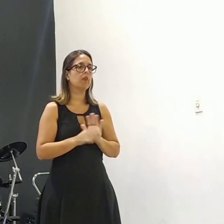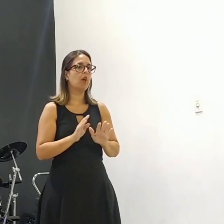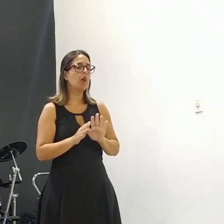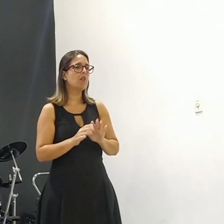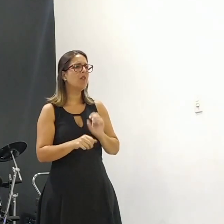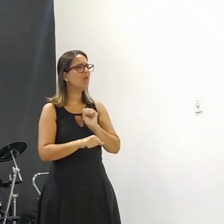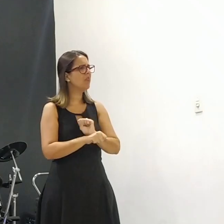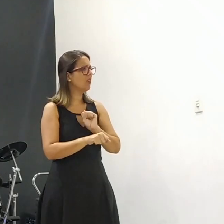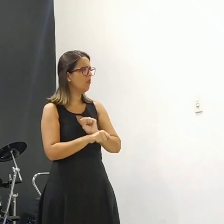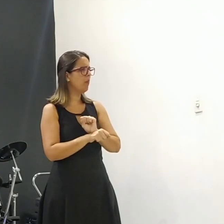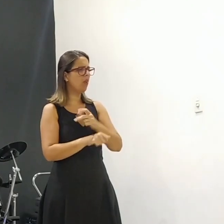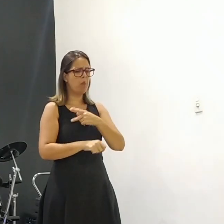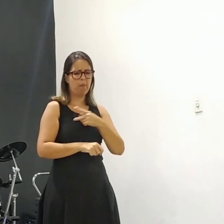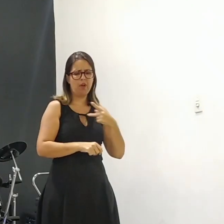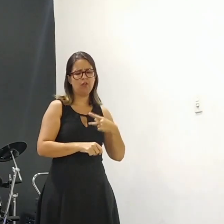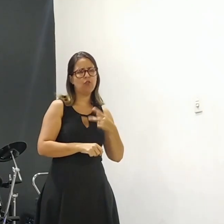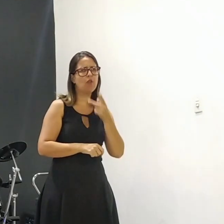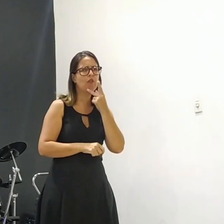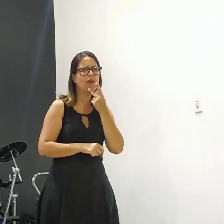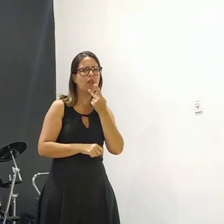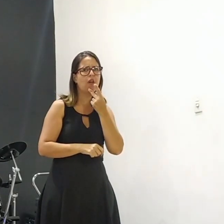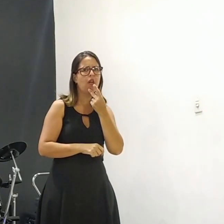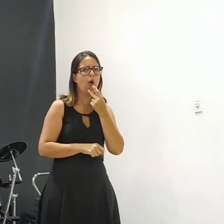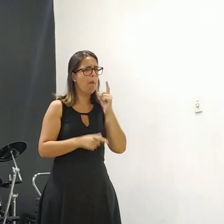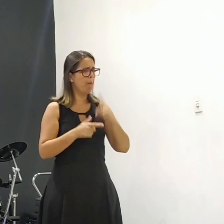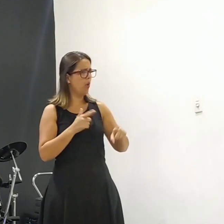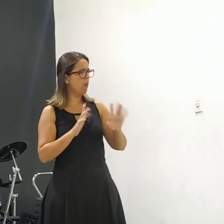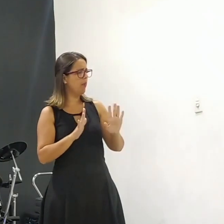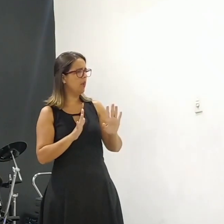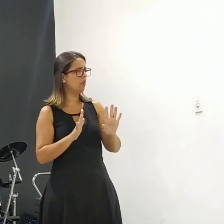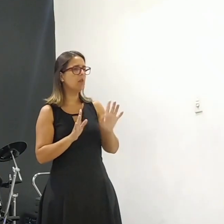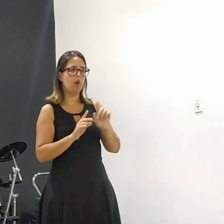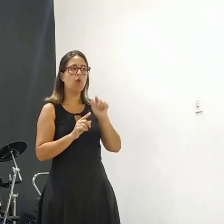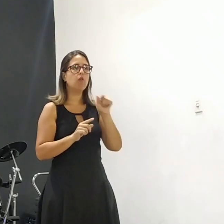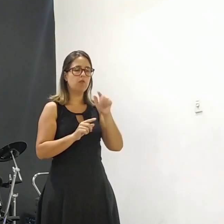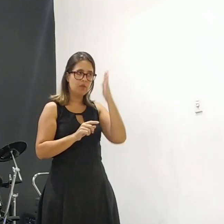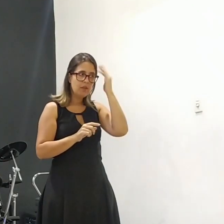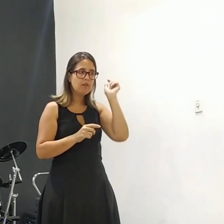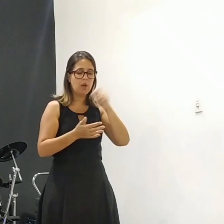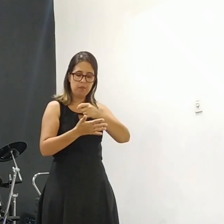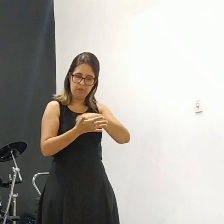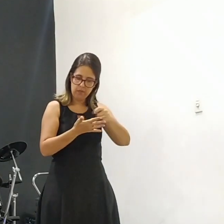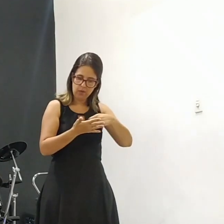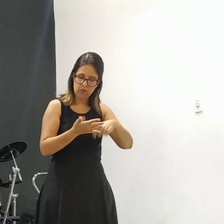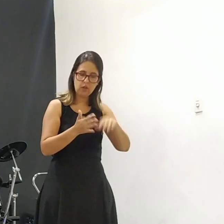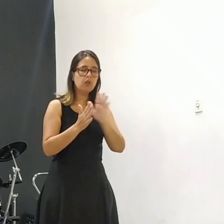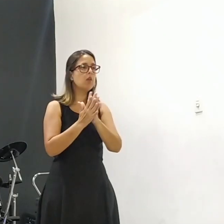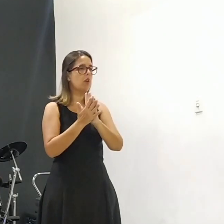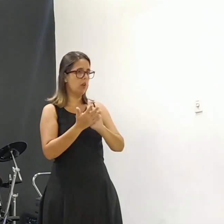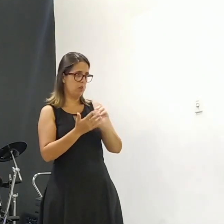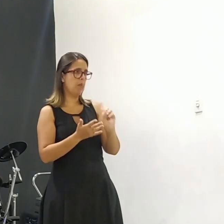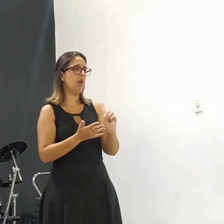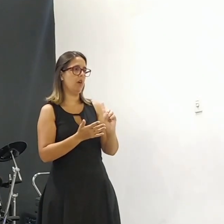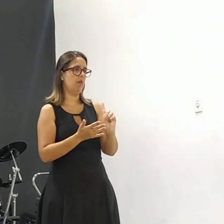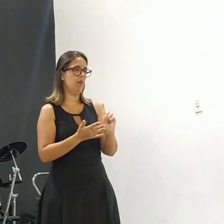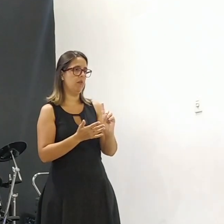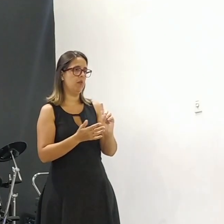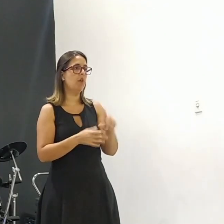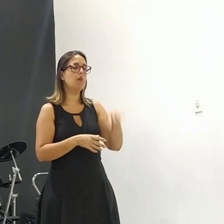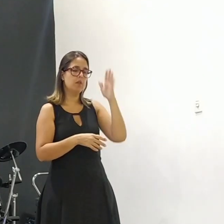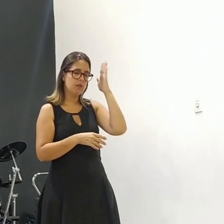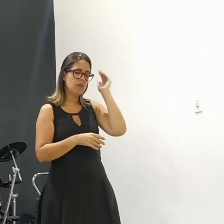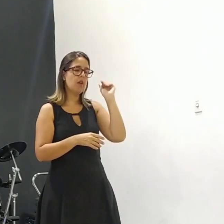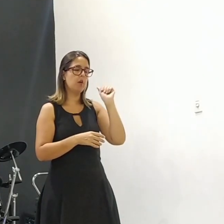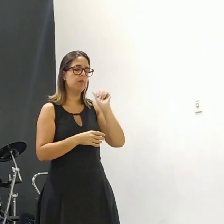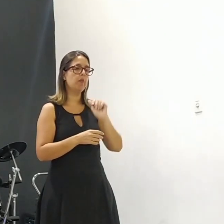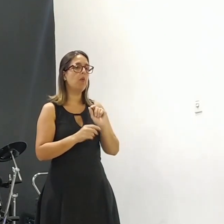esperando que o pastor te fale, não, você não pode fazer isso. Você sabe, está escrito na Bíblia. Né, irmão? Se está escrito na Bíblia, você já